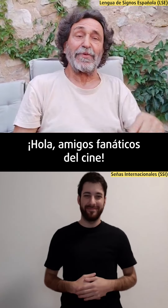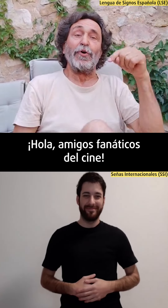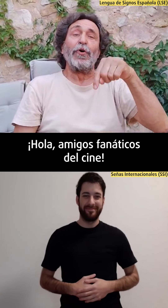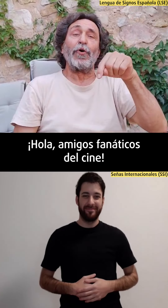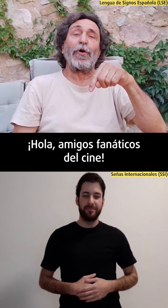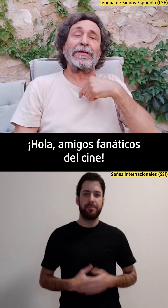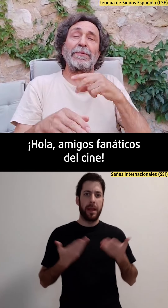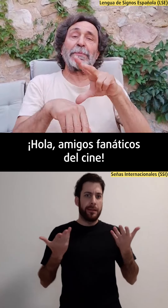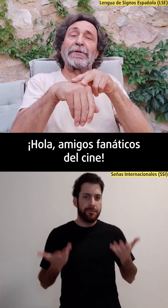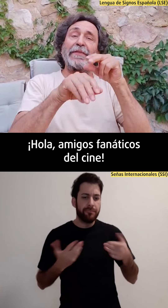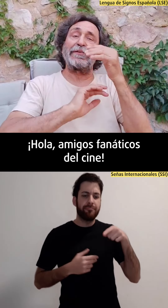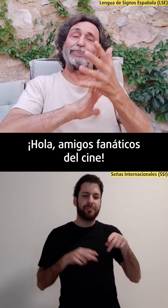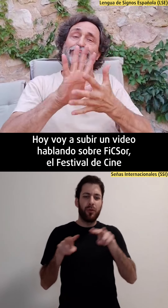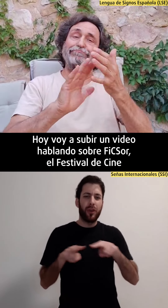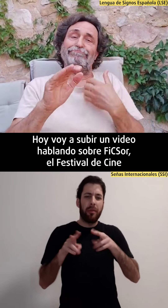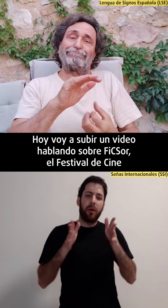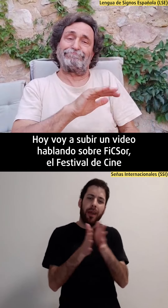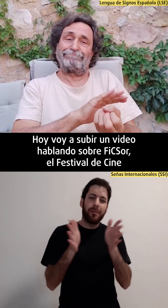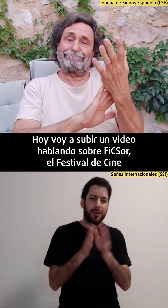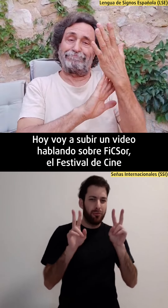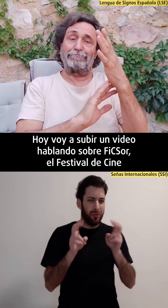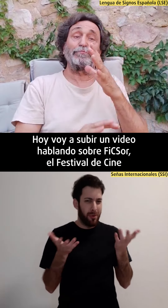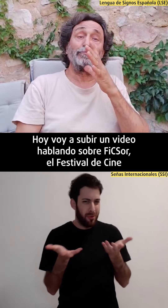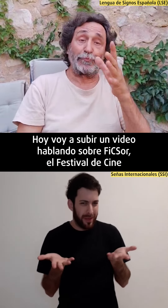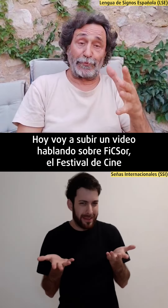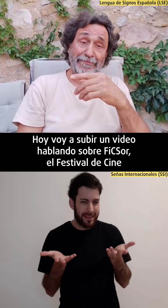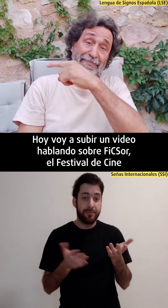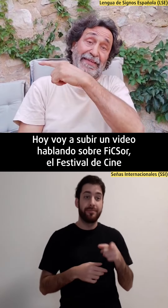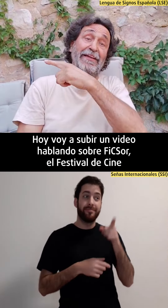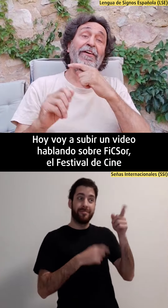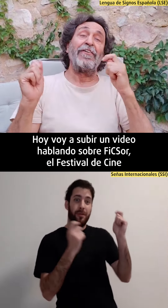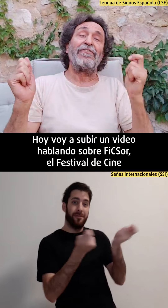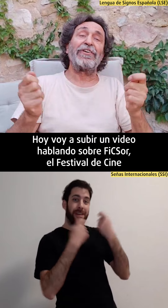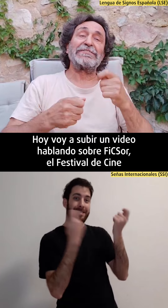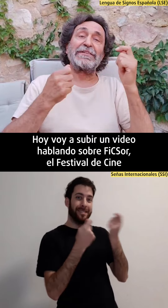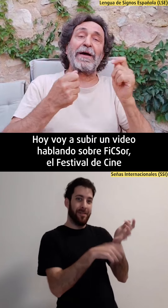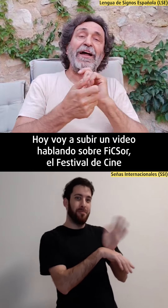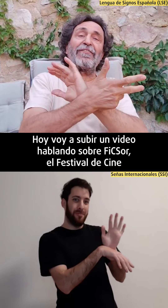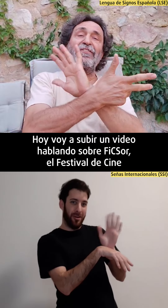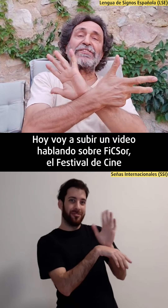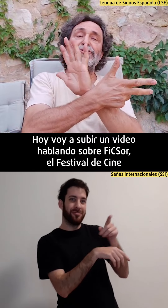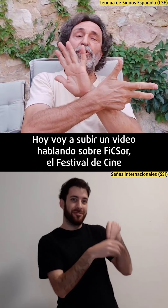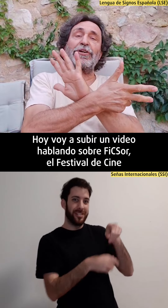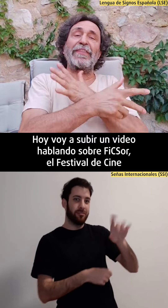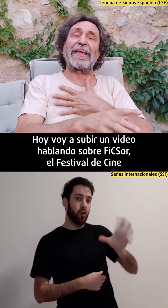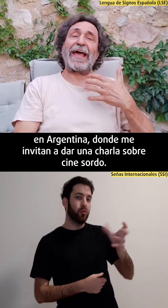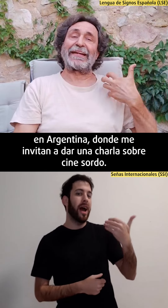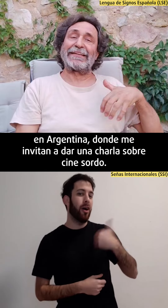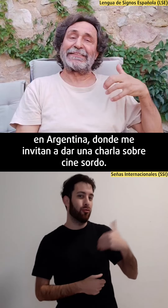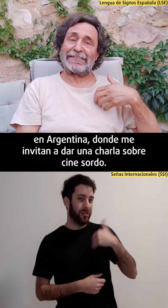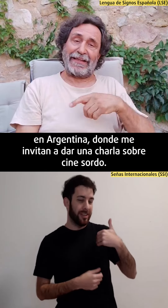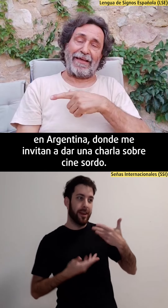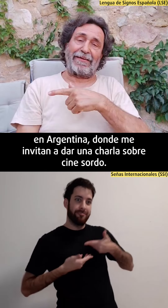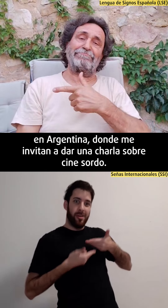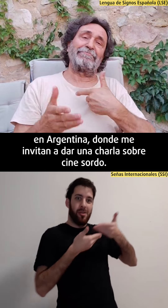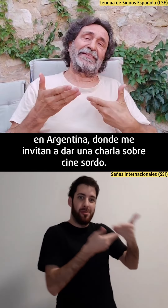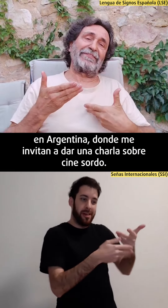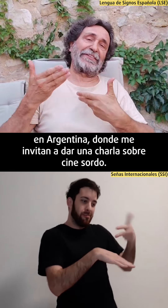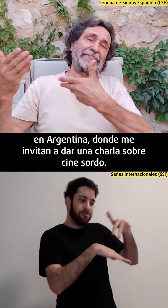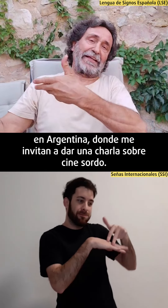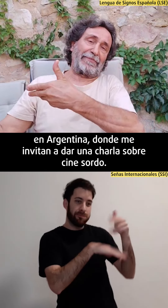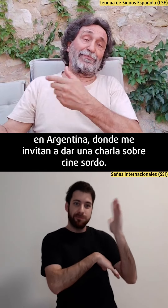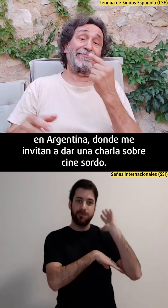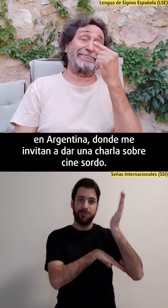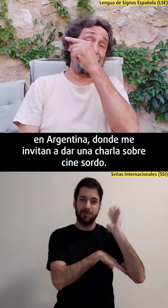Hola amigos fanáticos del cine hoy voy a subir un video hablando sobre fixer el festival de cine en Argentina donde me